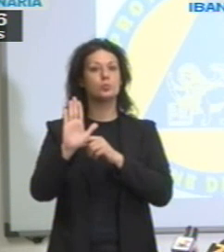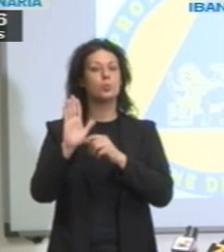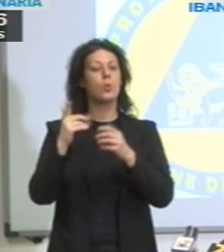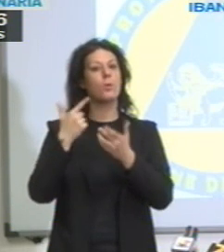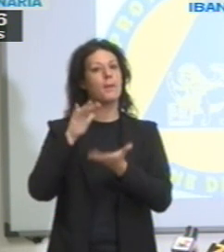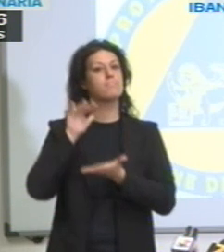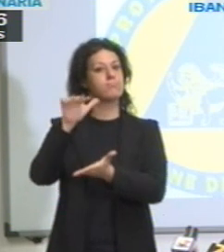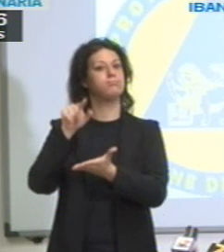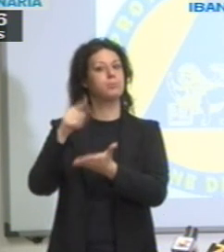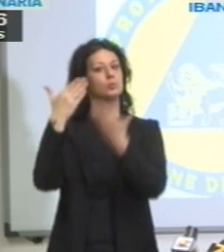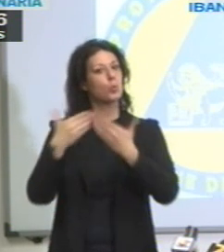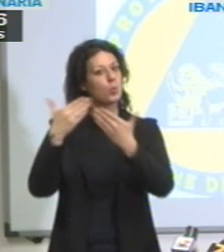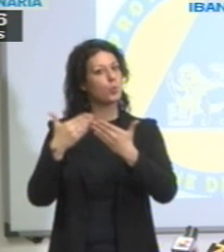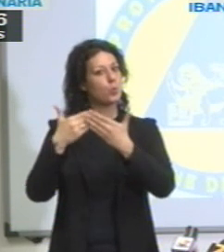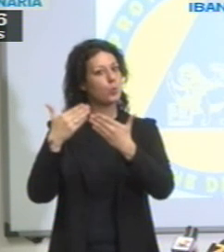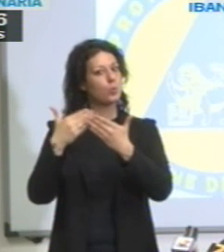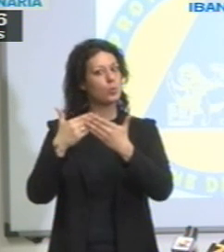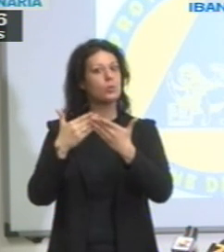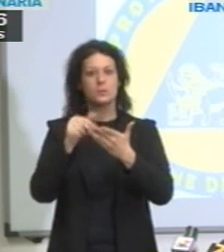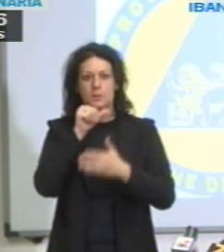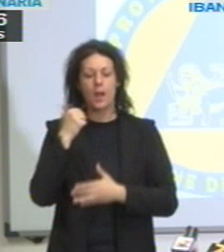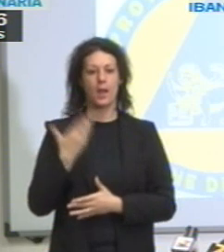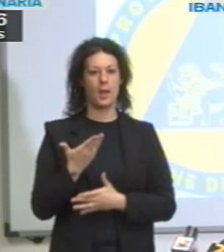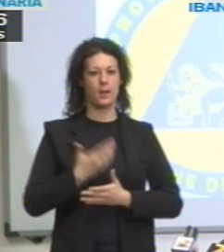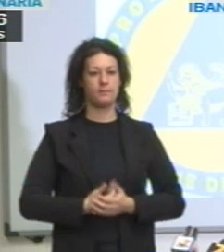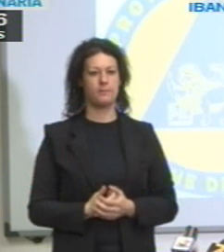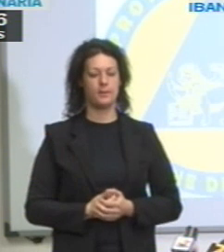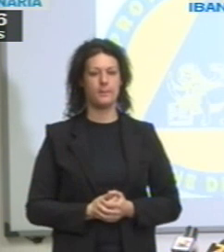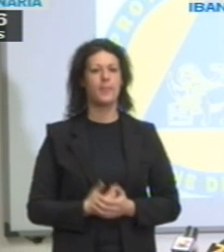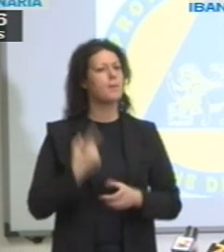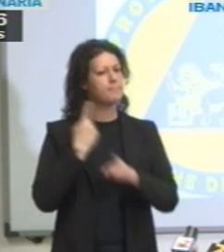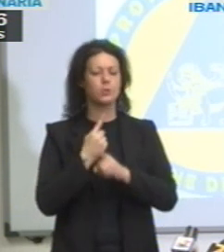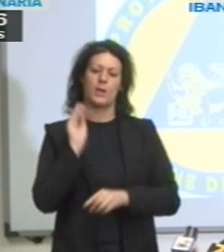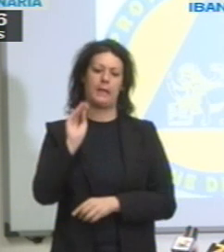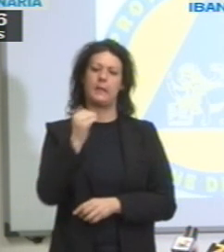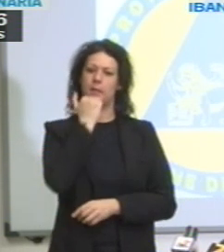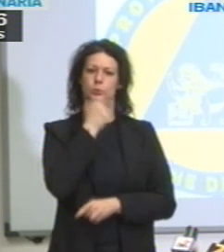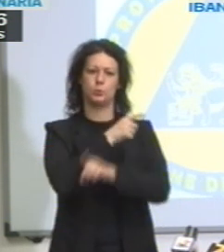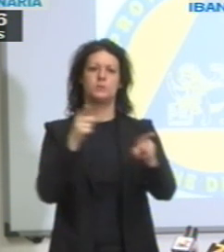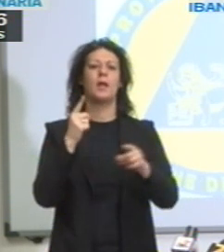cui se non ci fossero bisognerebbe inventargli gli specializzanti. Penso che siano doverose le scuse, punto.